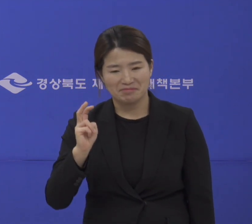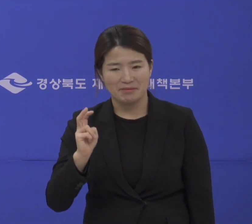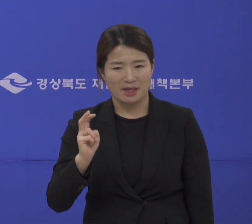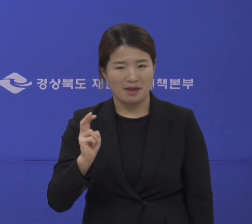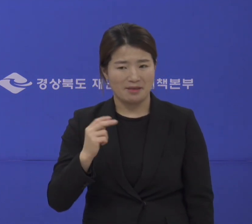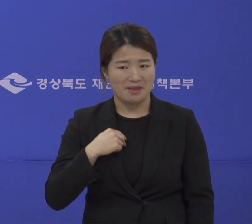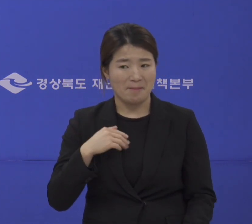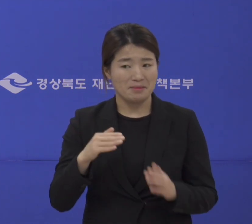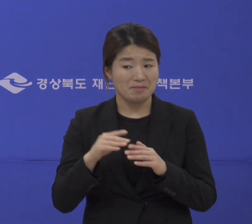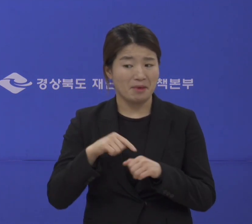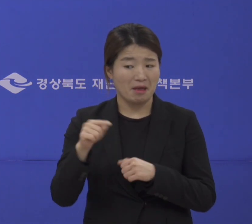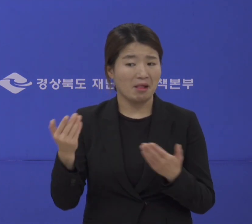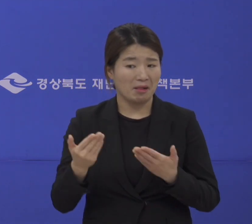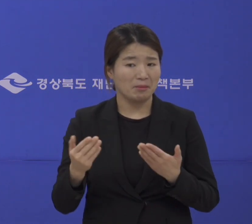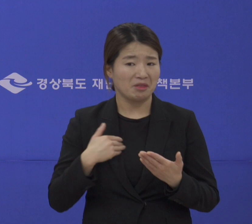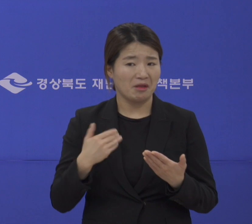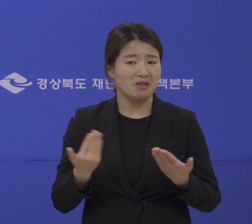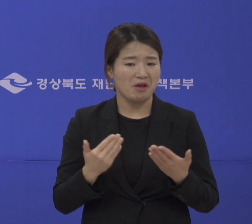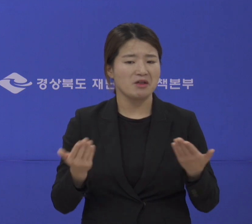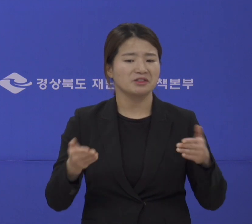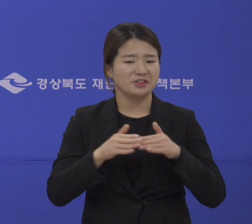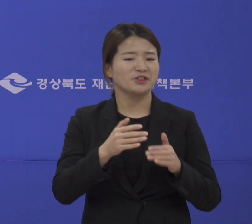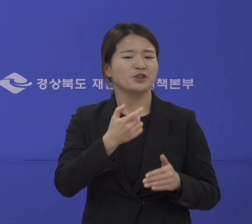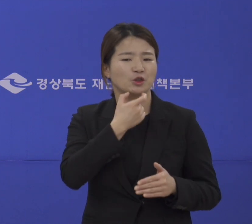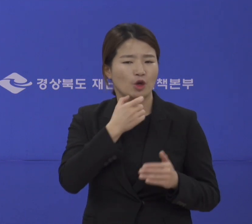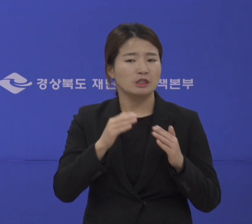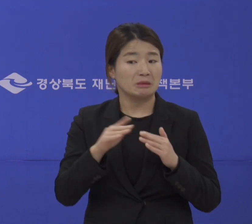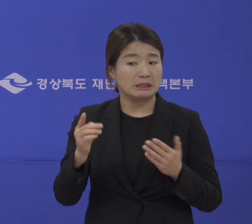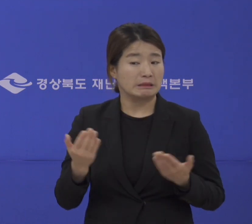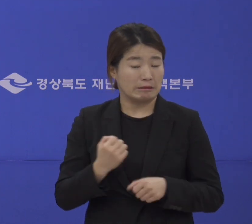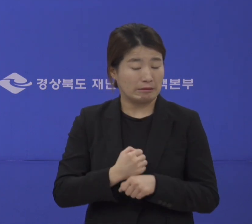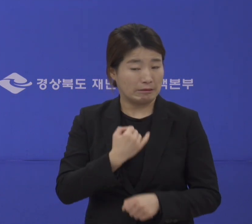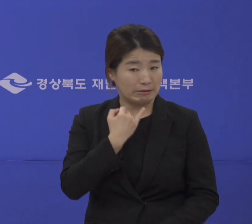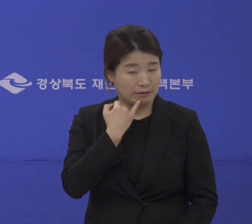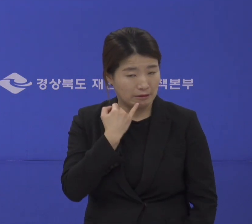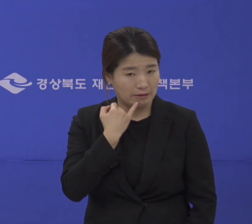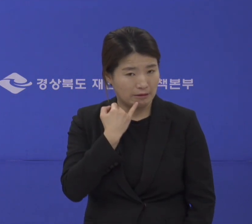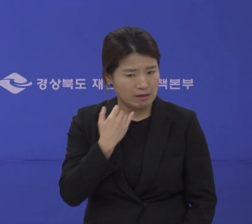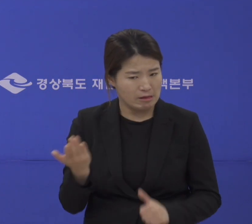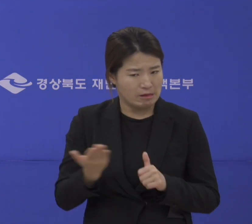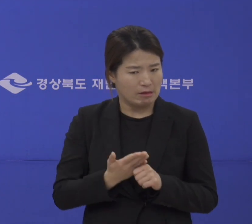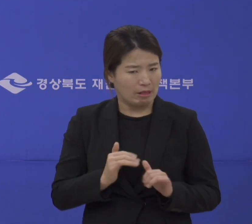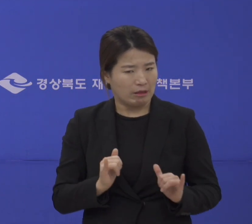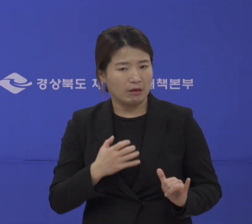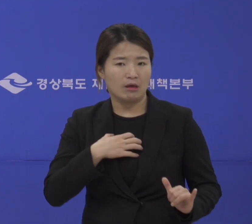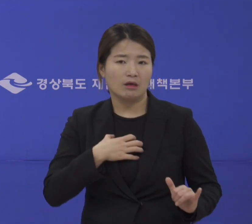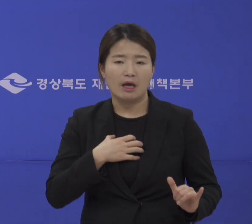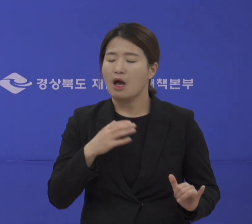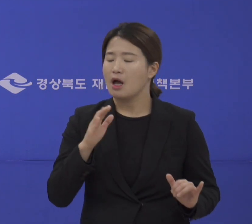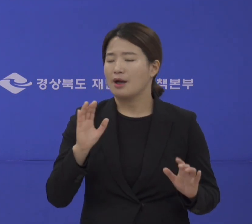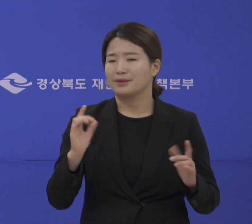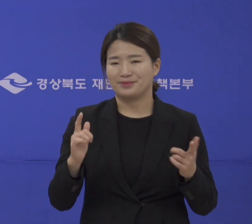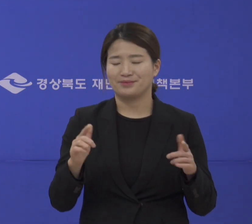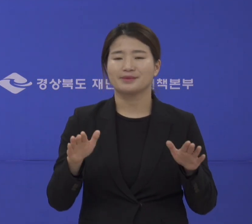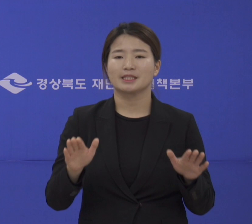해고되지 않느냐 이런 걱정들을 한것 같은데, 지금은 많이 입소자 가운데,